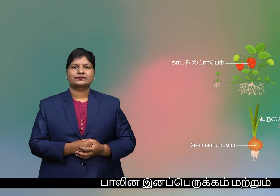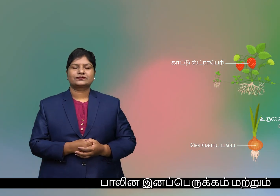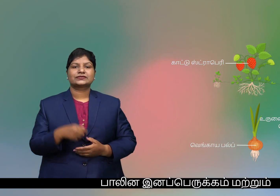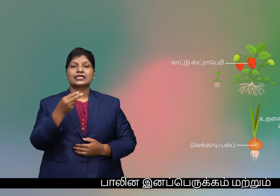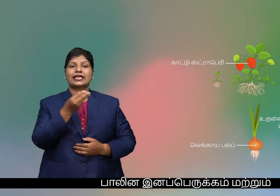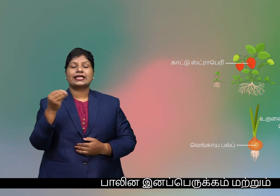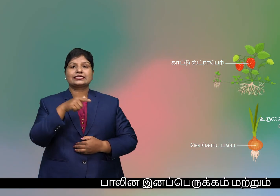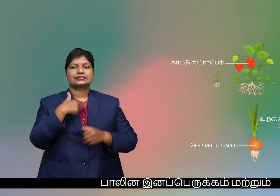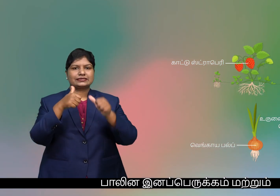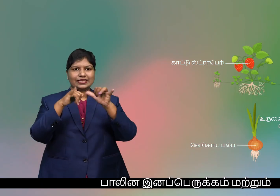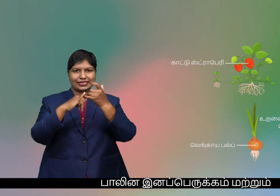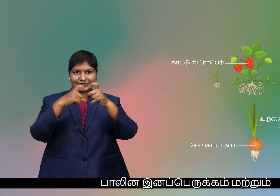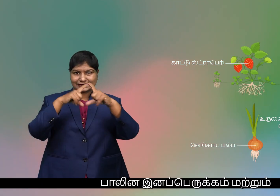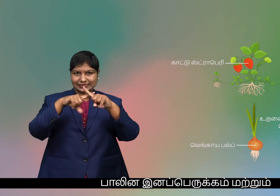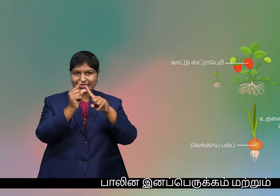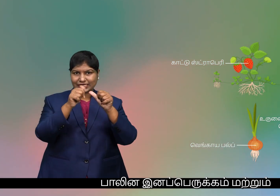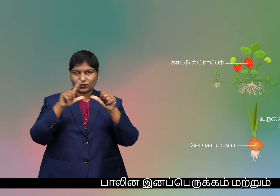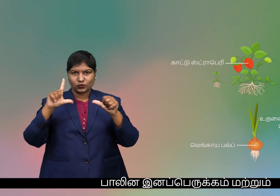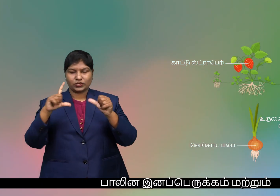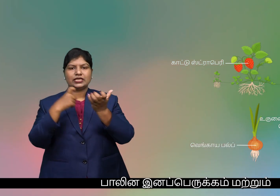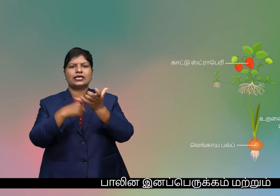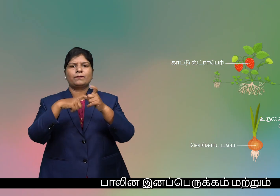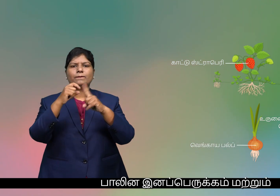பாலின இனப்பெருக்கம் மற்றும்